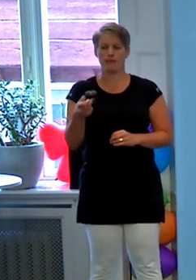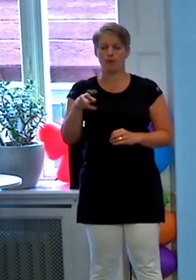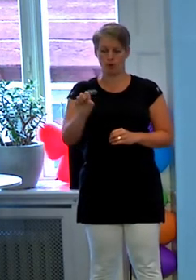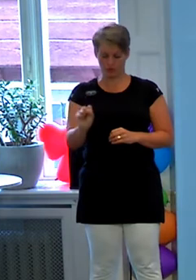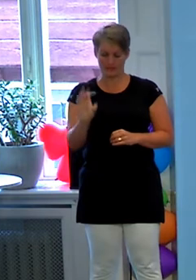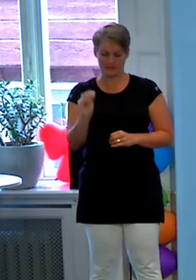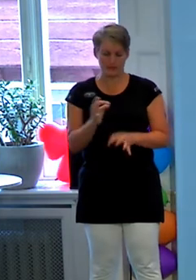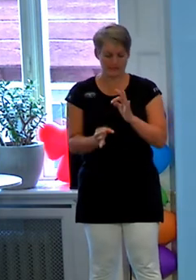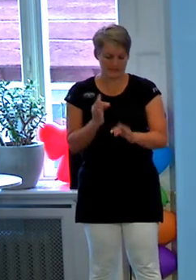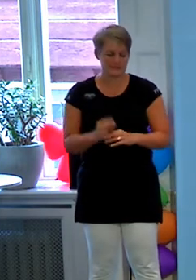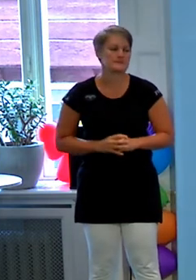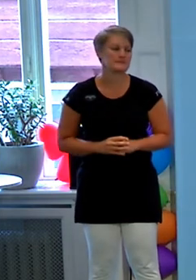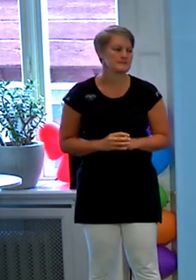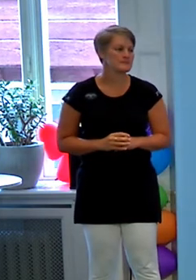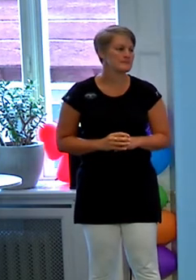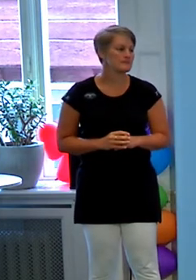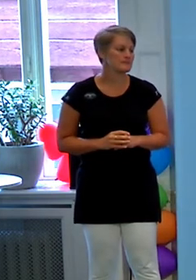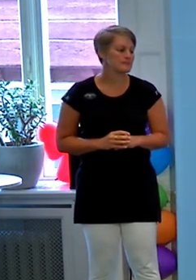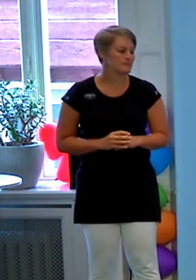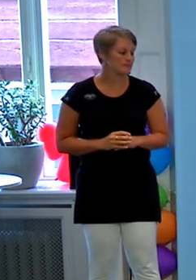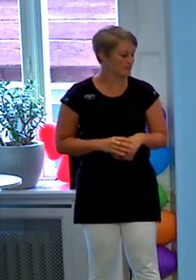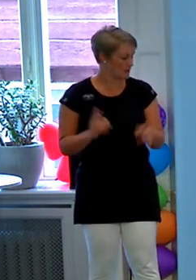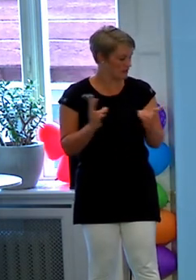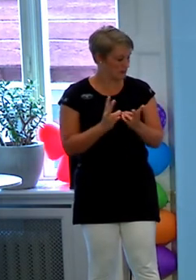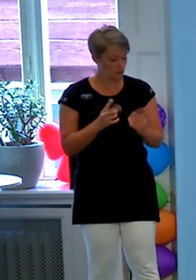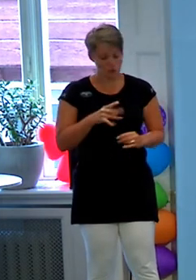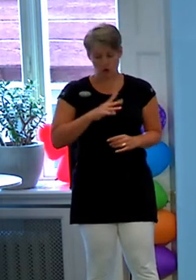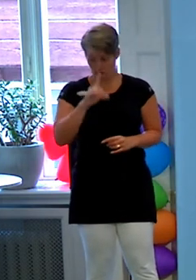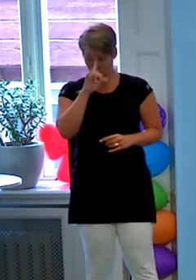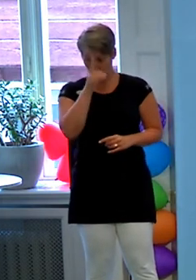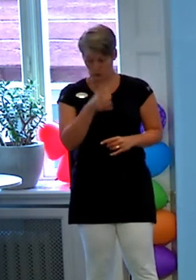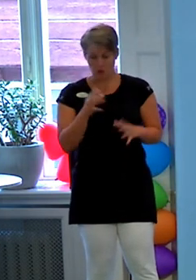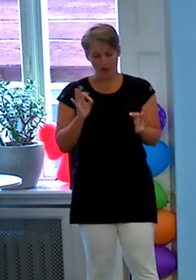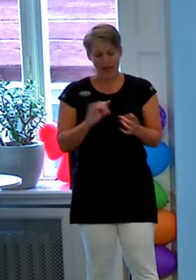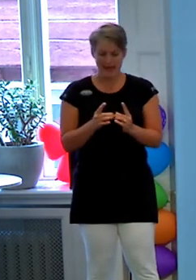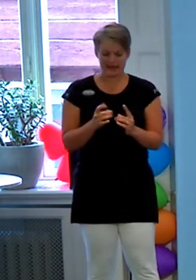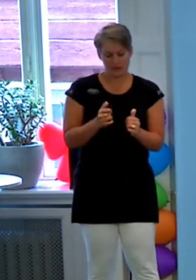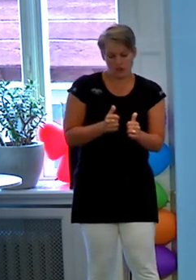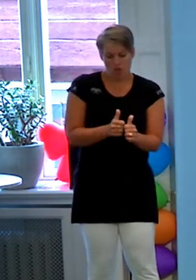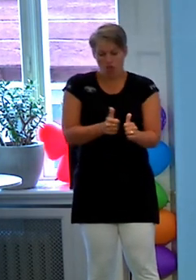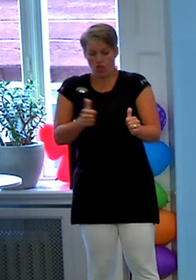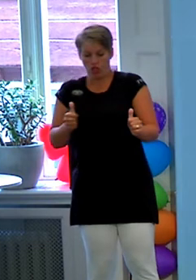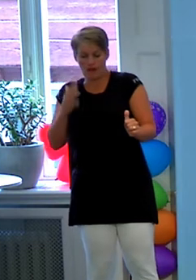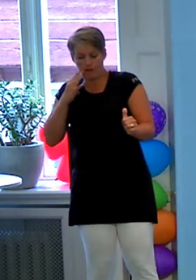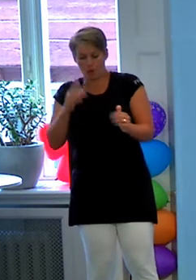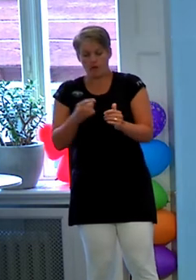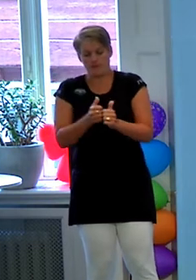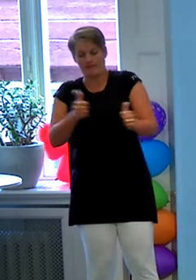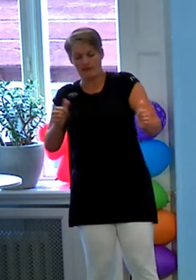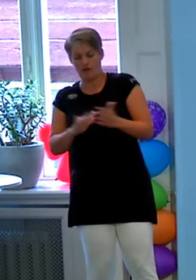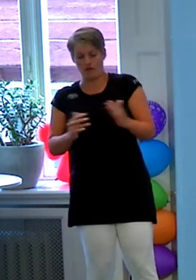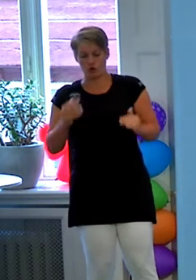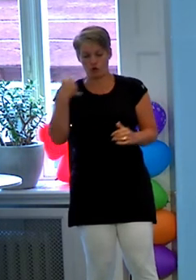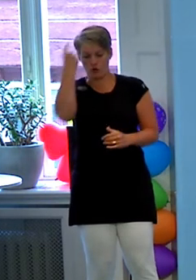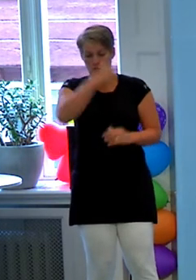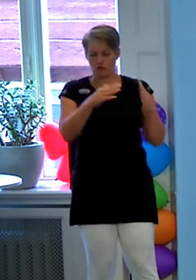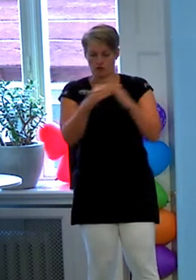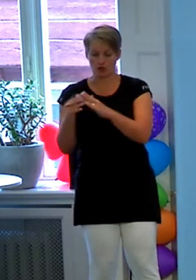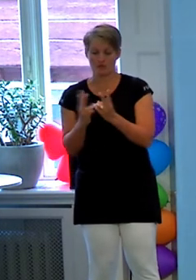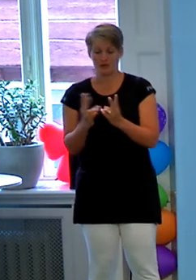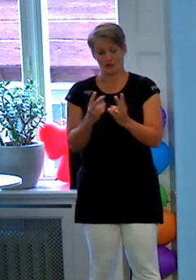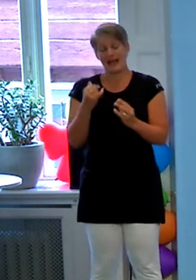Okej. Okay. Ja, men då har du ju en förståelse hur det är att vara en bit ifrån huvudstaden. Ja. För att det här ämnet